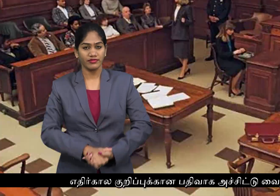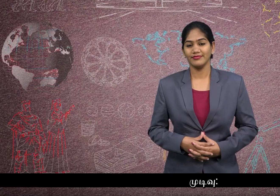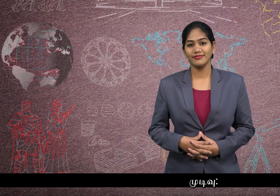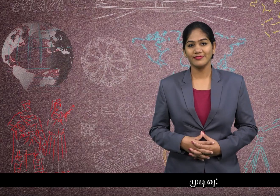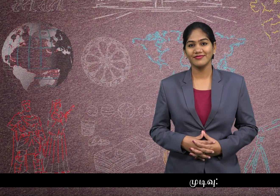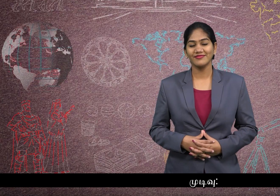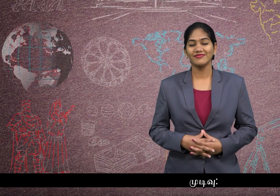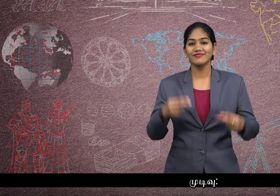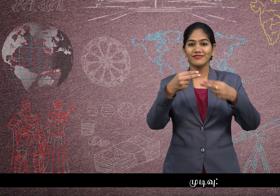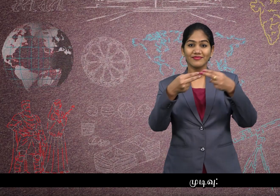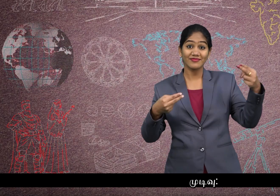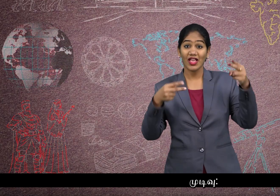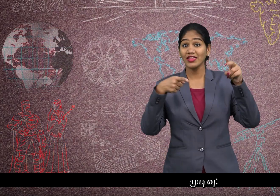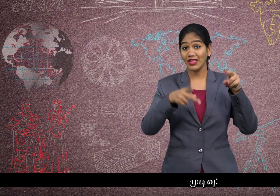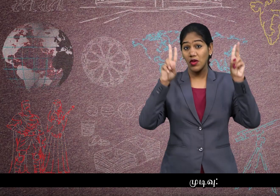முடிவு.